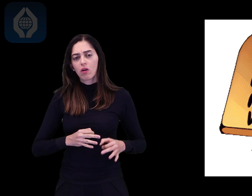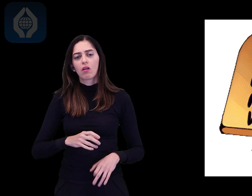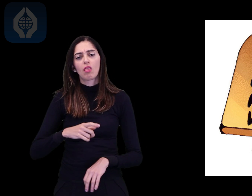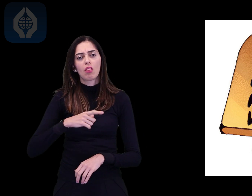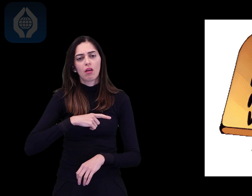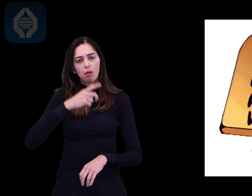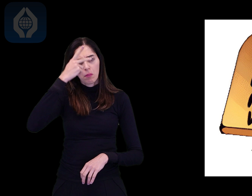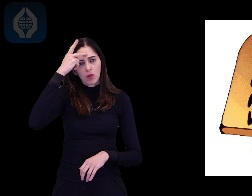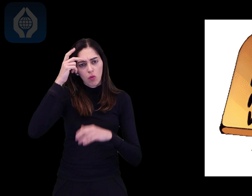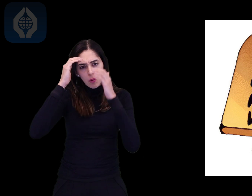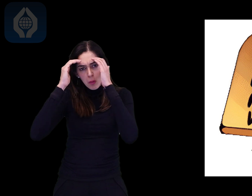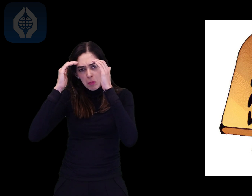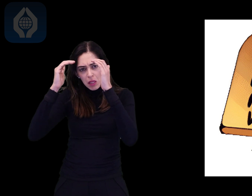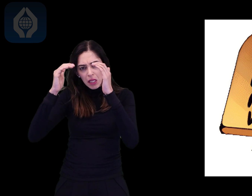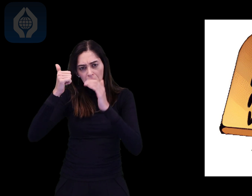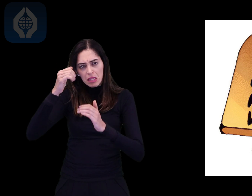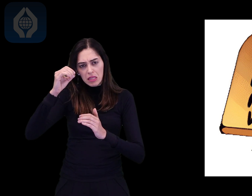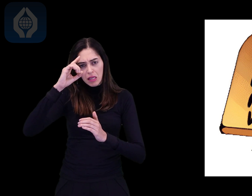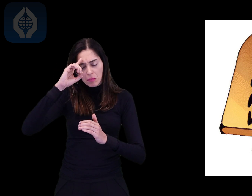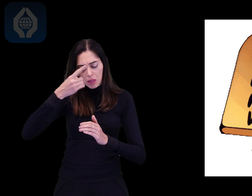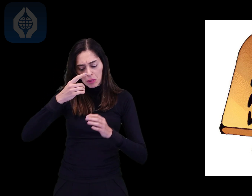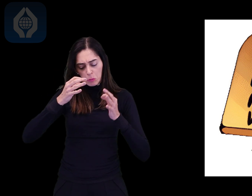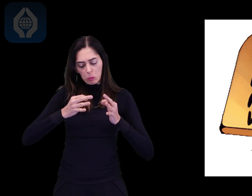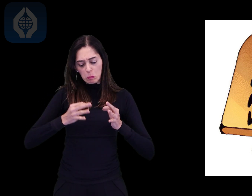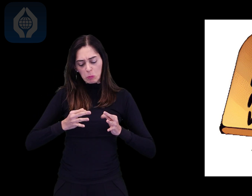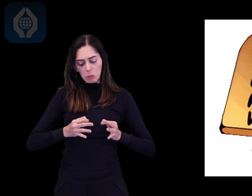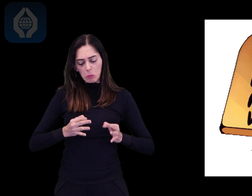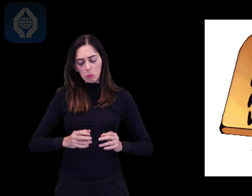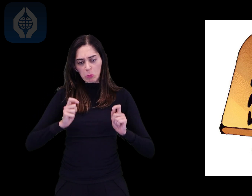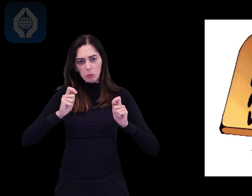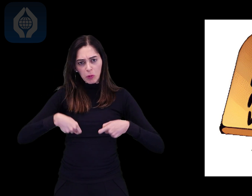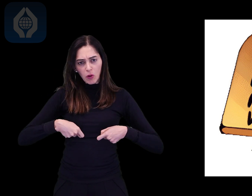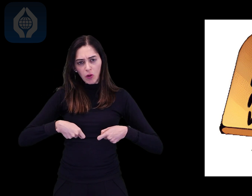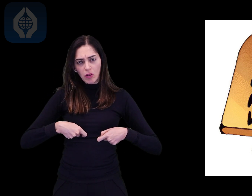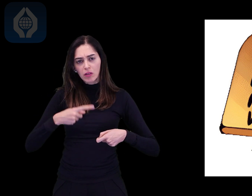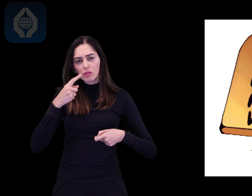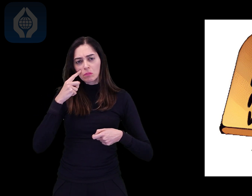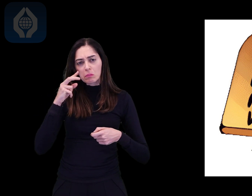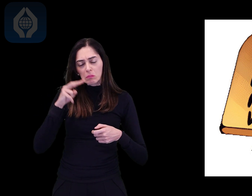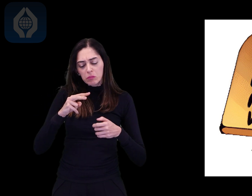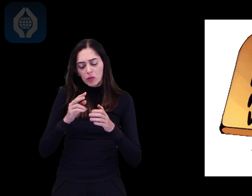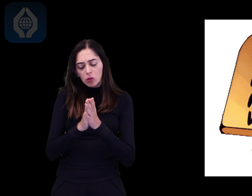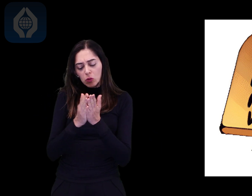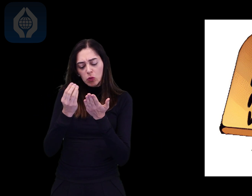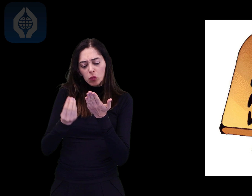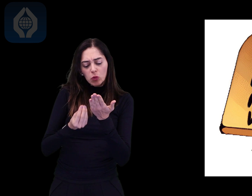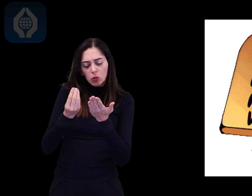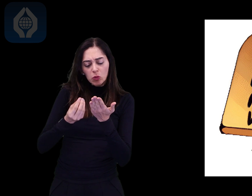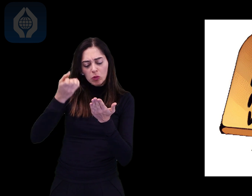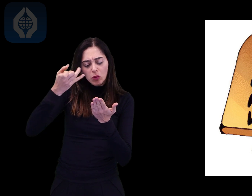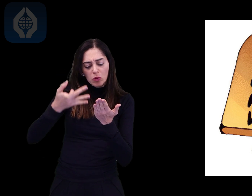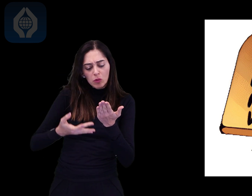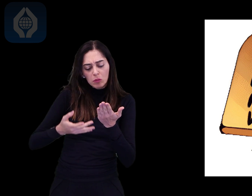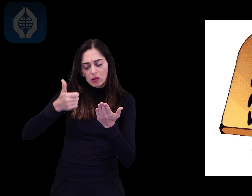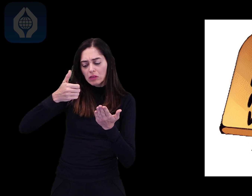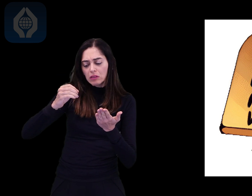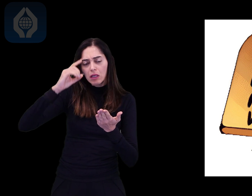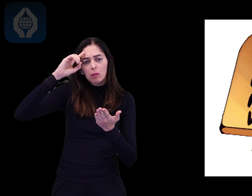os 10 mandamentos? Nós veremos o que o próprio Deus disse sobre os seus 10 mandamentos. Mas antes de